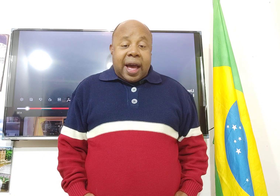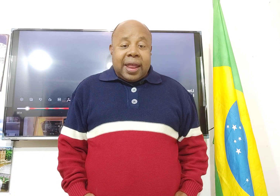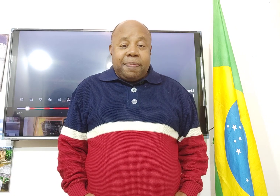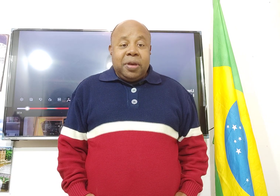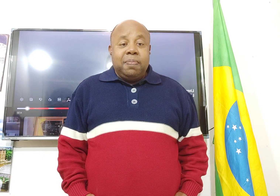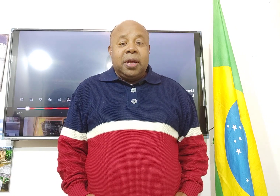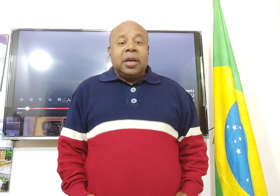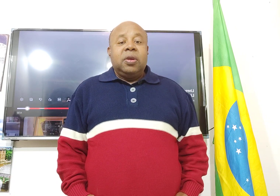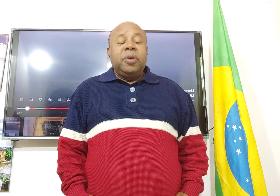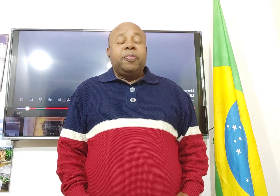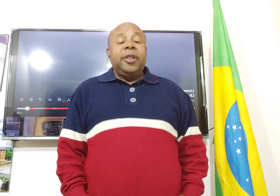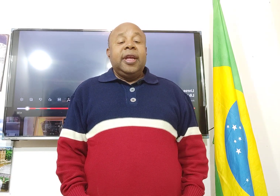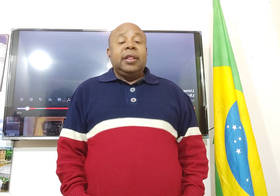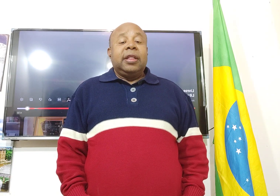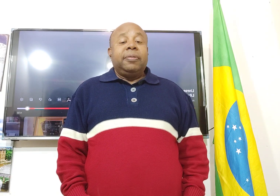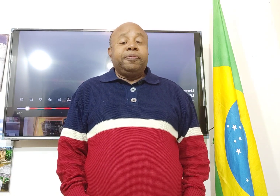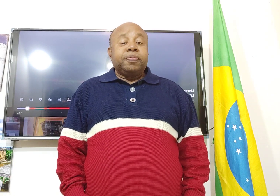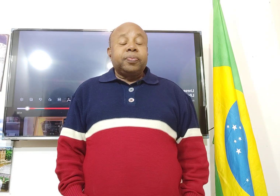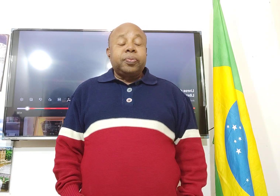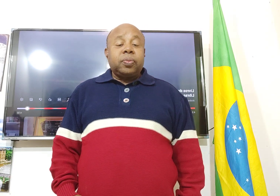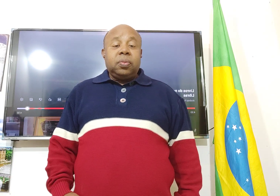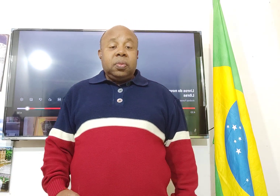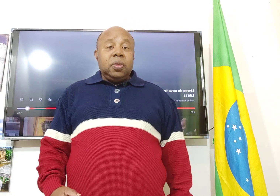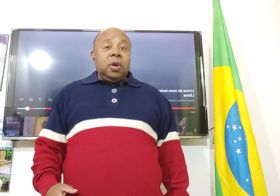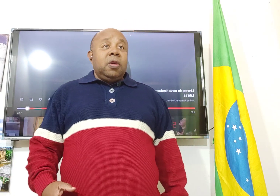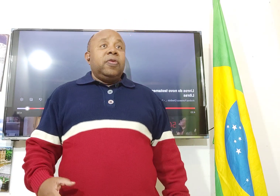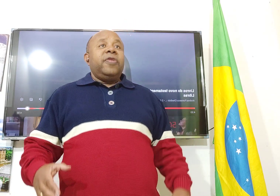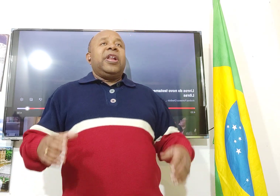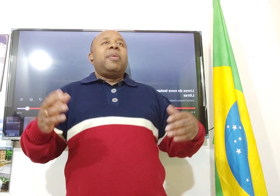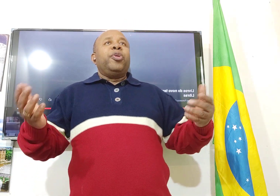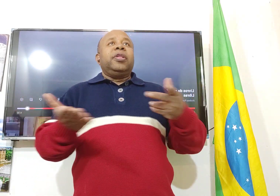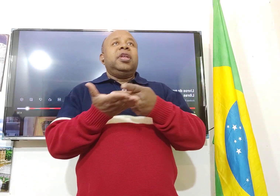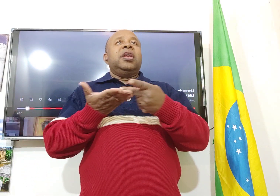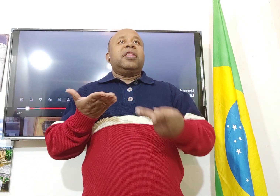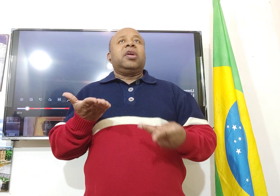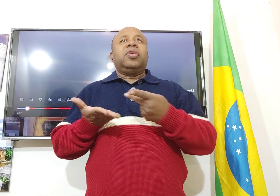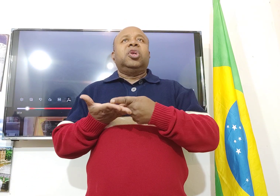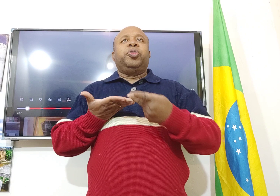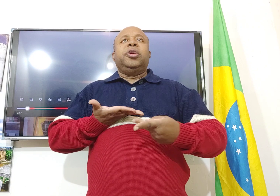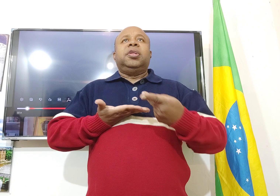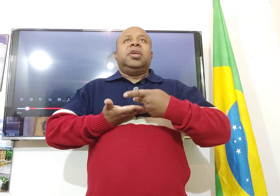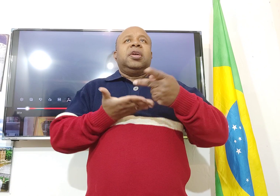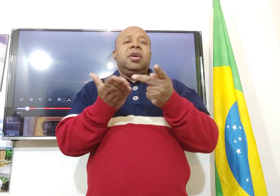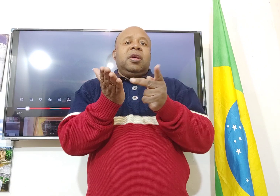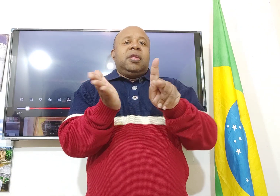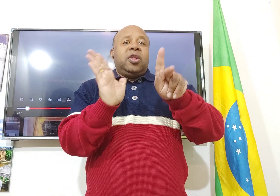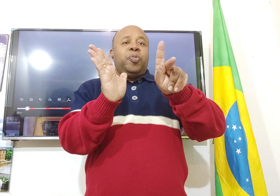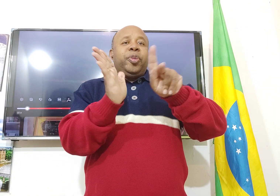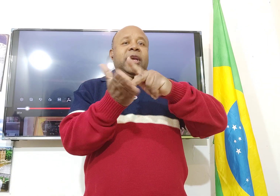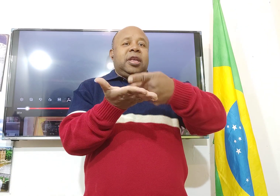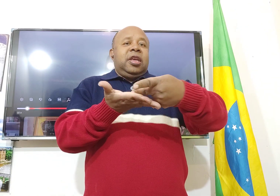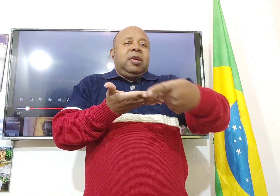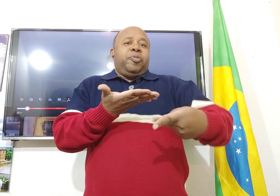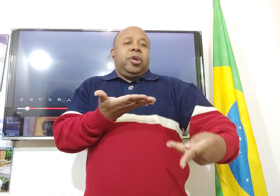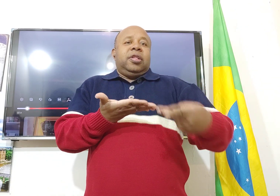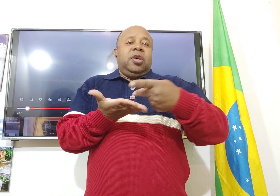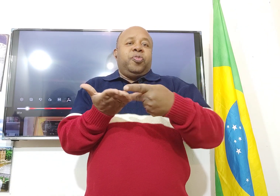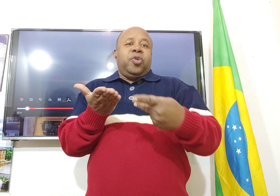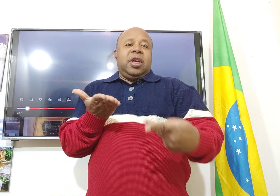área bíblica, na minha experiência, se você falar uma poesia, né, você tem o sinal de poesia. Você tem o P aqui, a poesia, um poema,